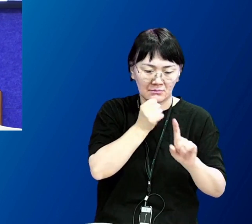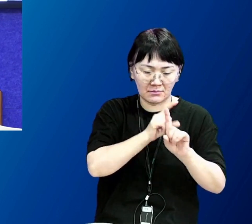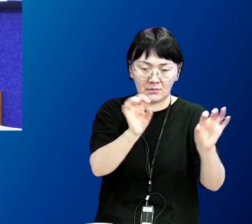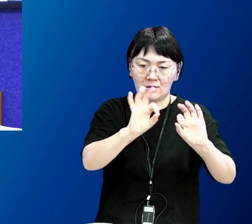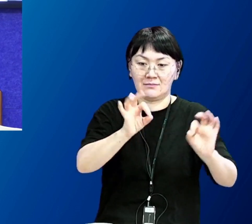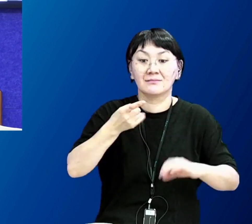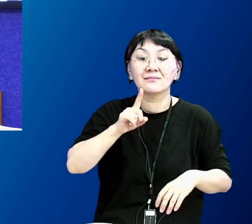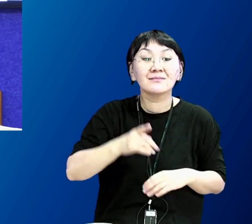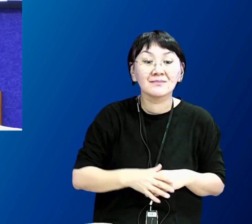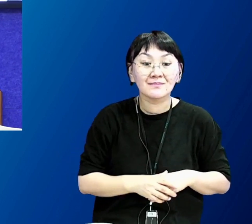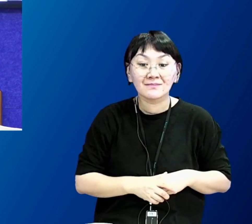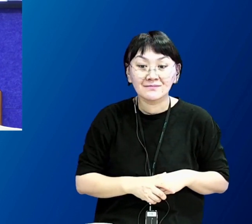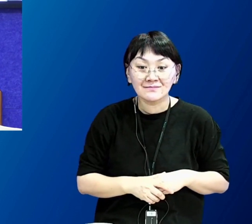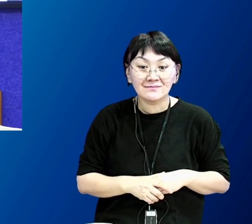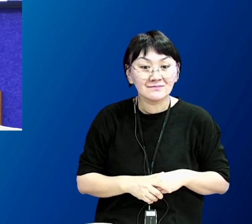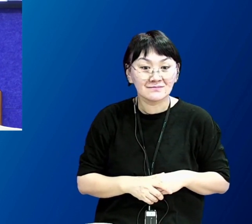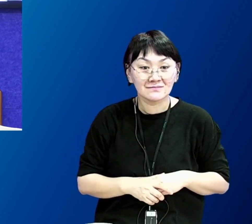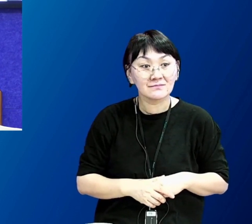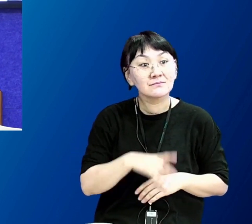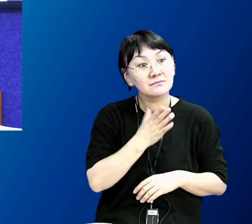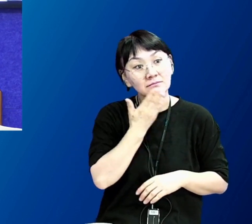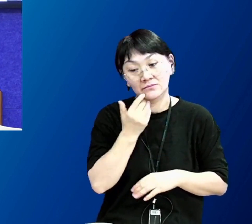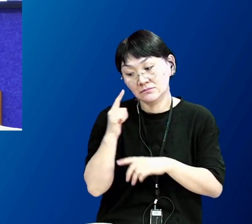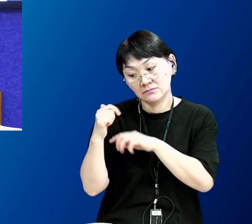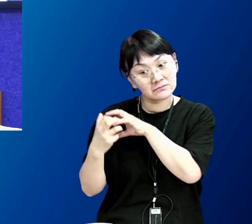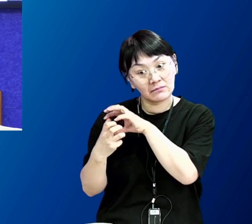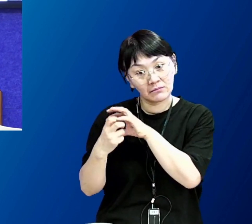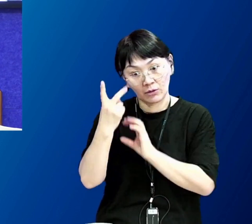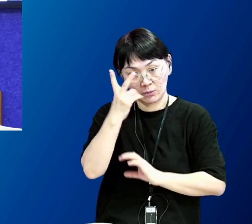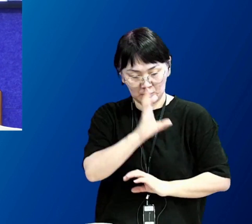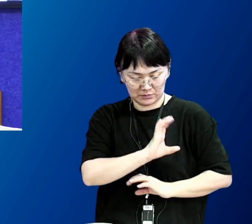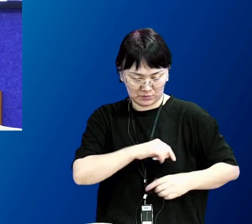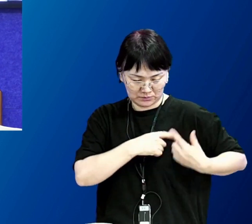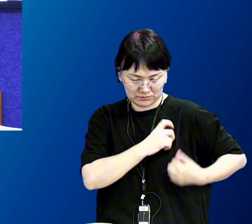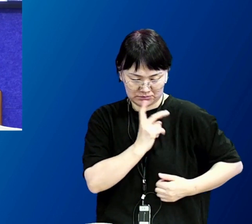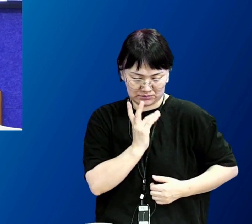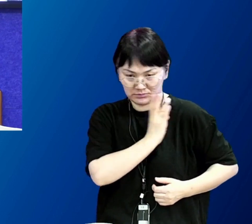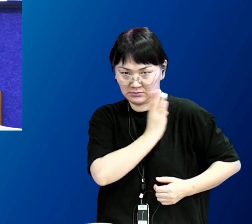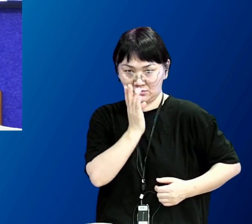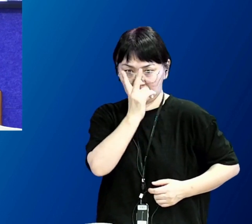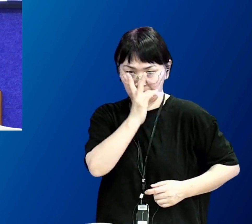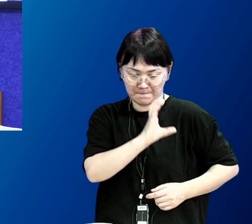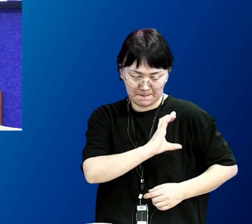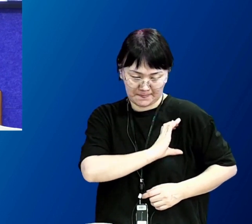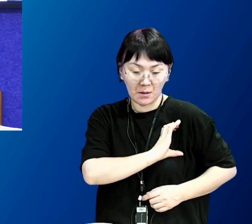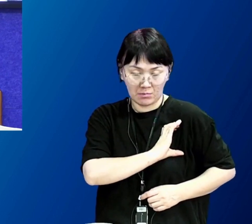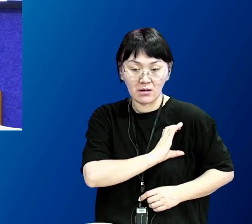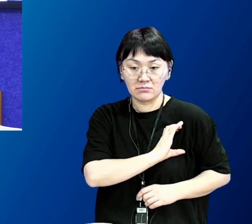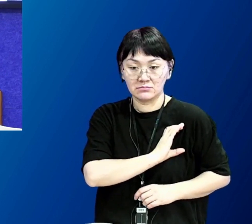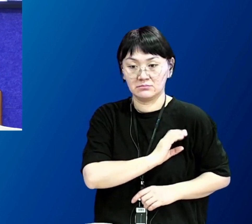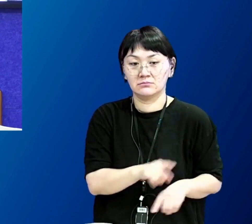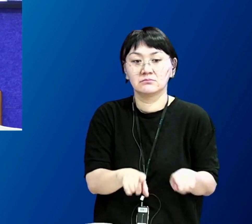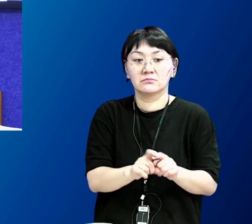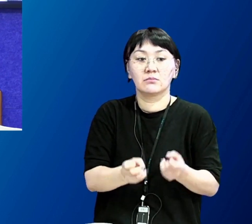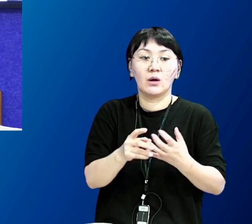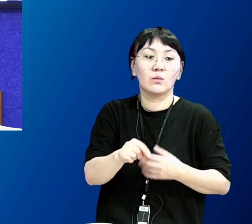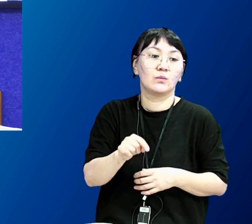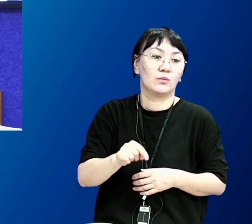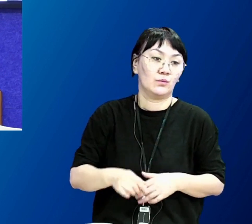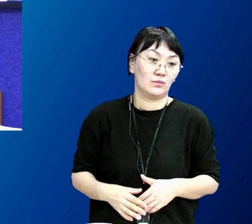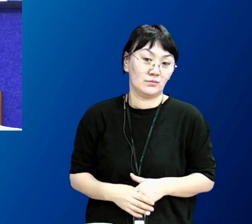Түүний дотор үнэнч биш ертөнцийг харьсан хоёр өөр сэтгэл, хоёр сэтгэл байсан учраас тийм баг.